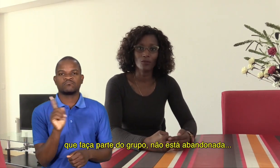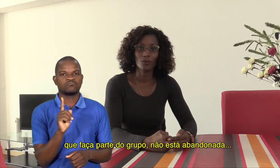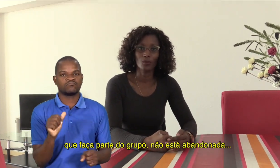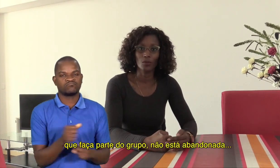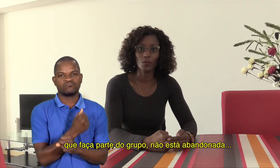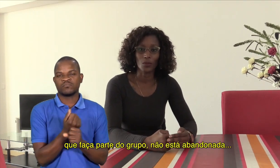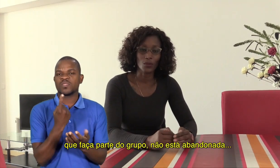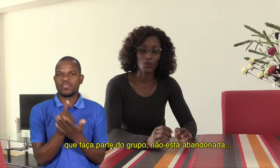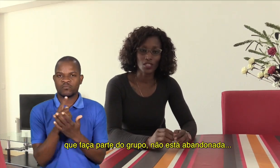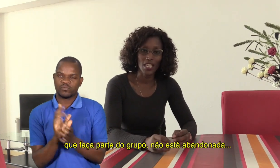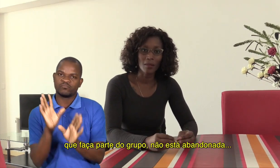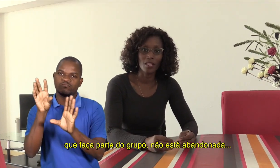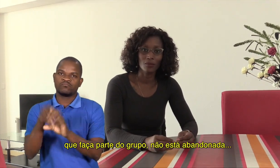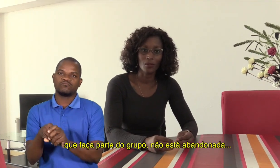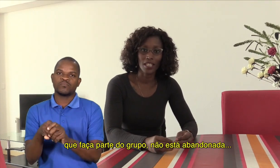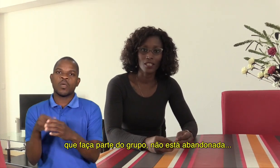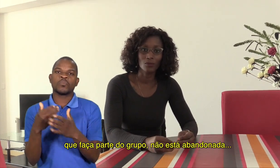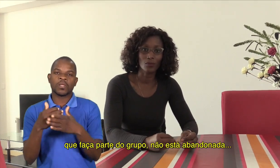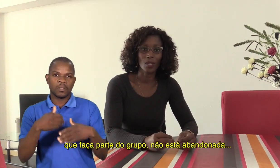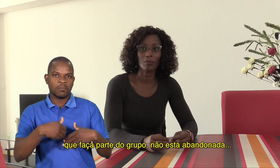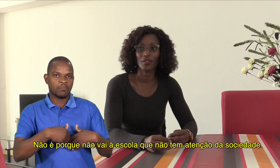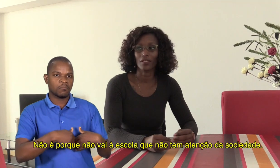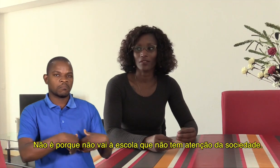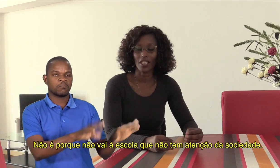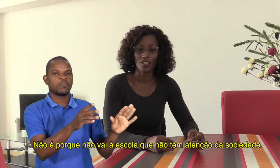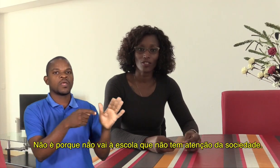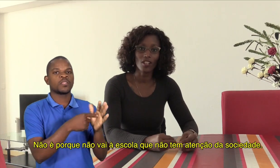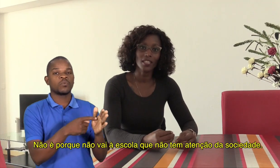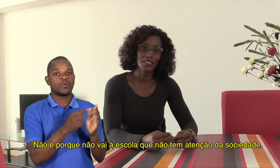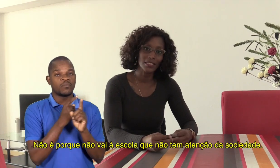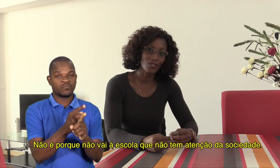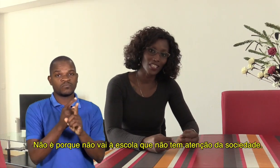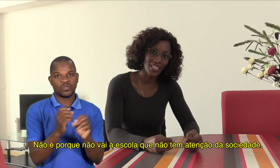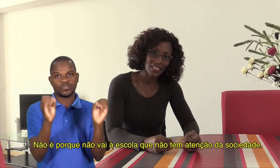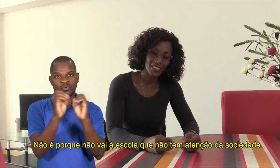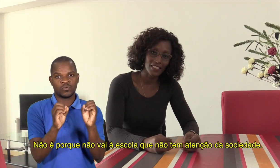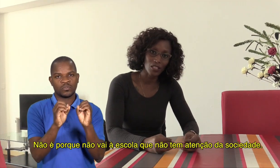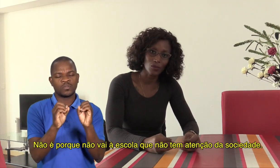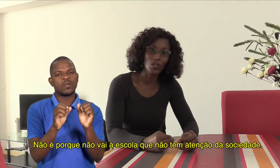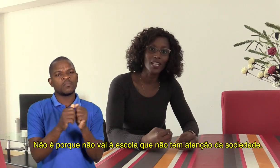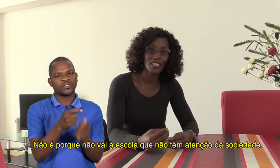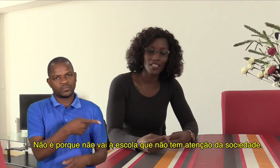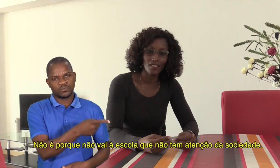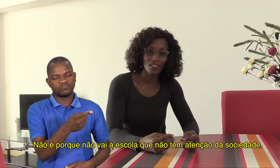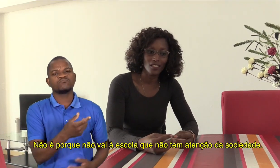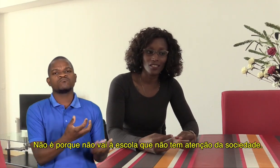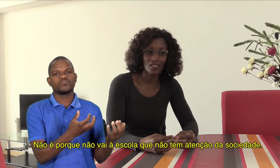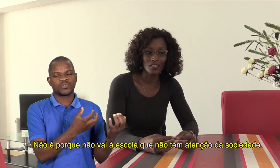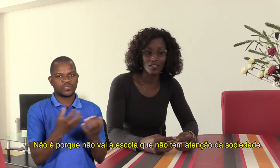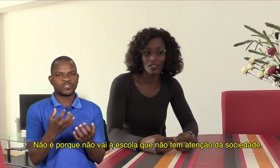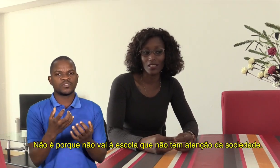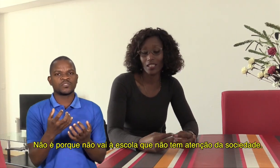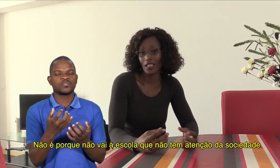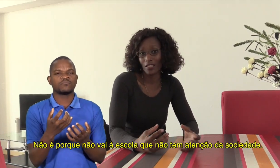faça parte do grupo não está abandonado não é porque não vai à escola que não tem atenção da